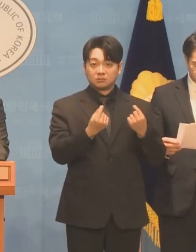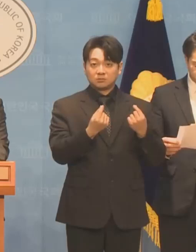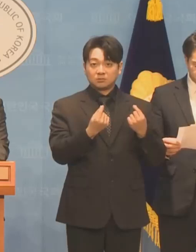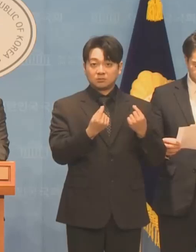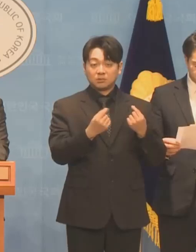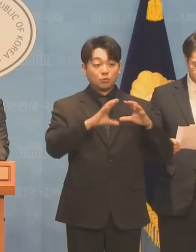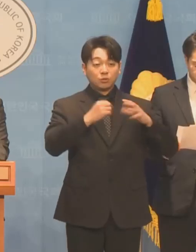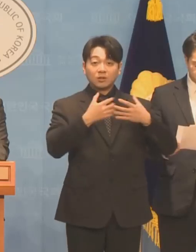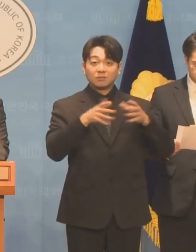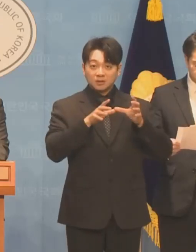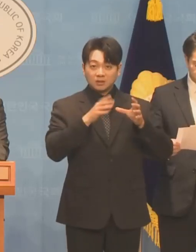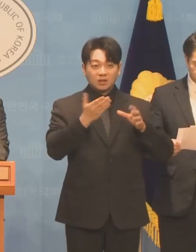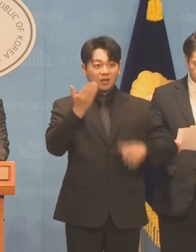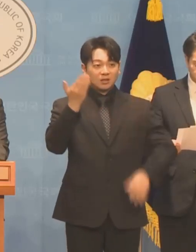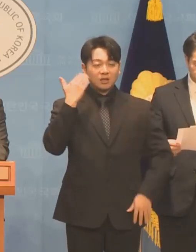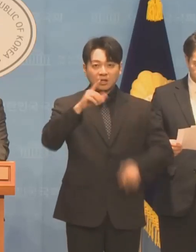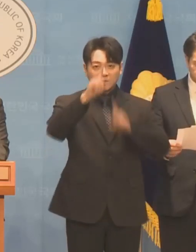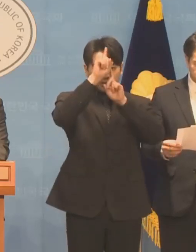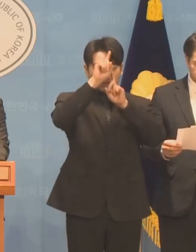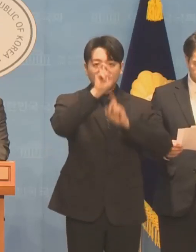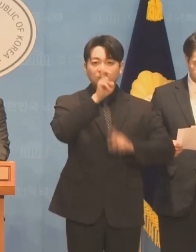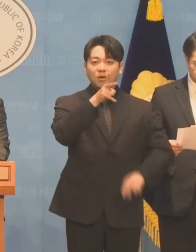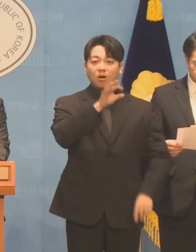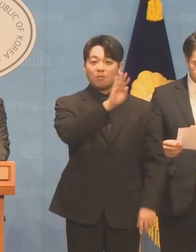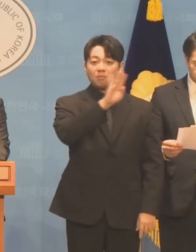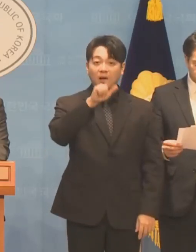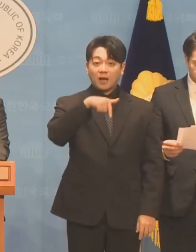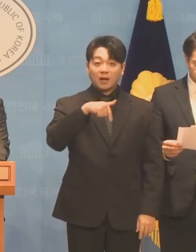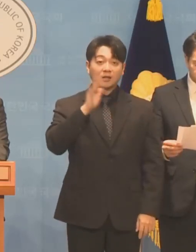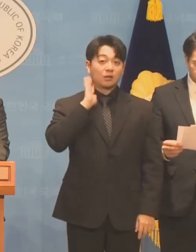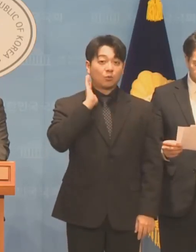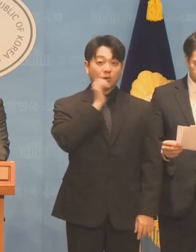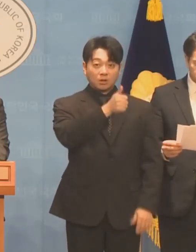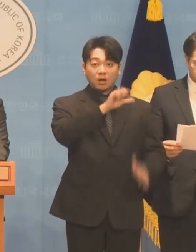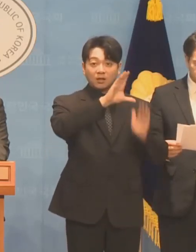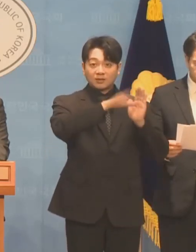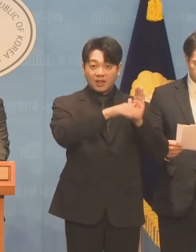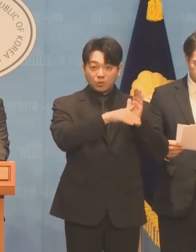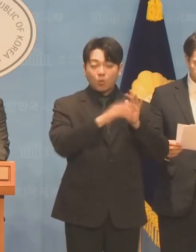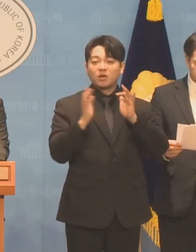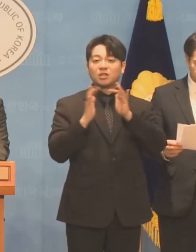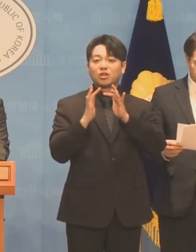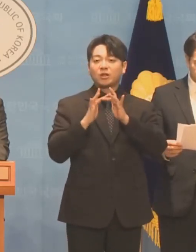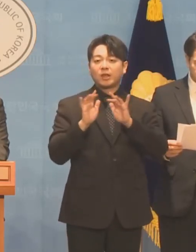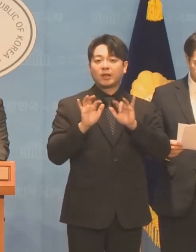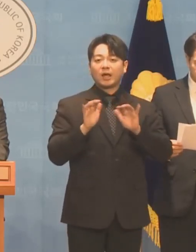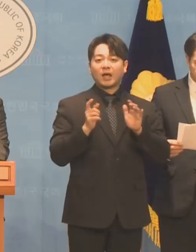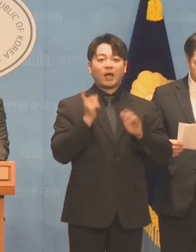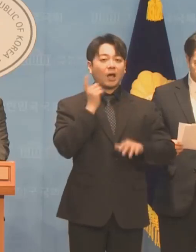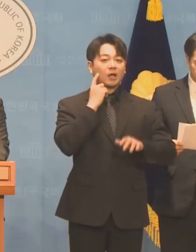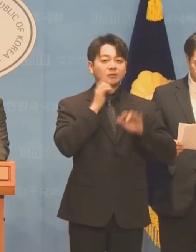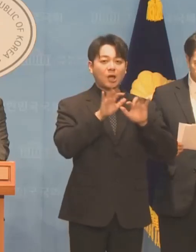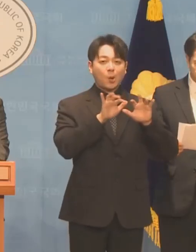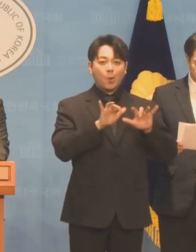이명박 정부 시절 국정원을 동원해 심리전단을 운영하며 조직적으로 허위 정보를 유포한